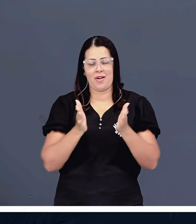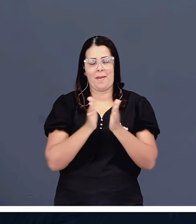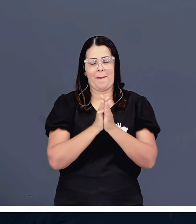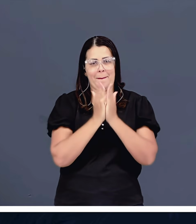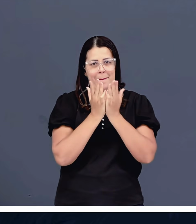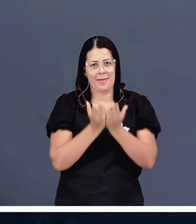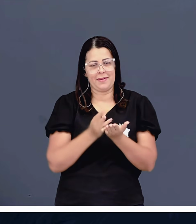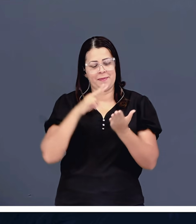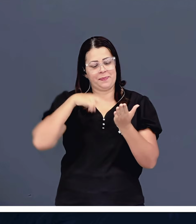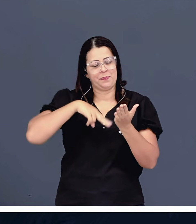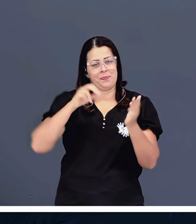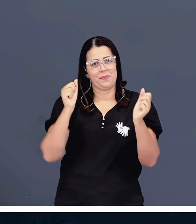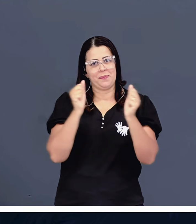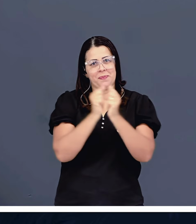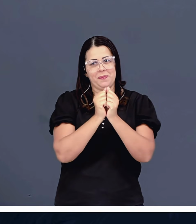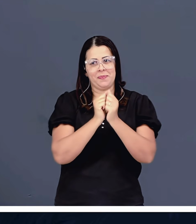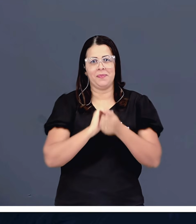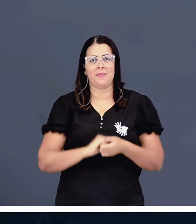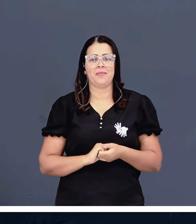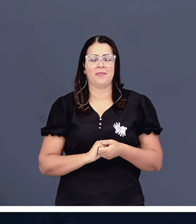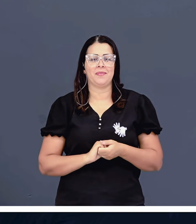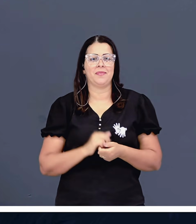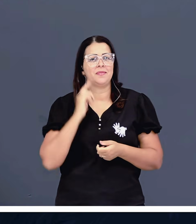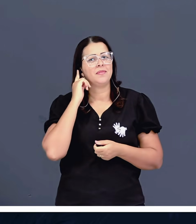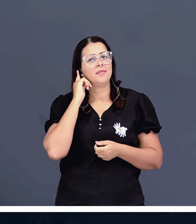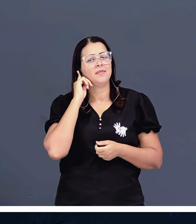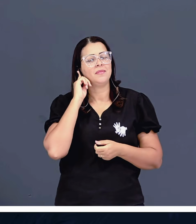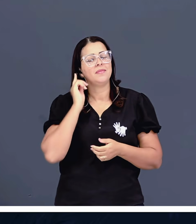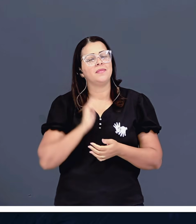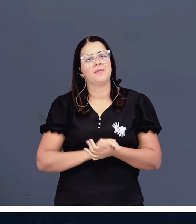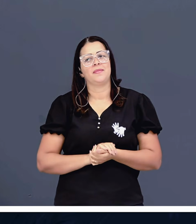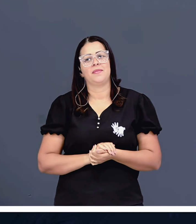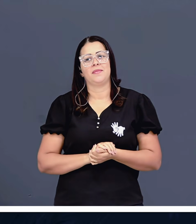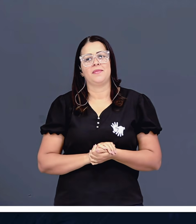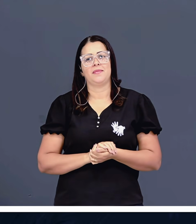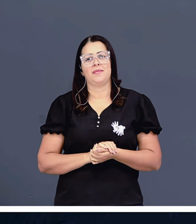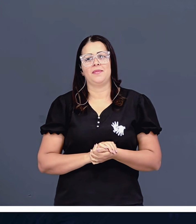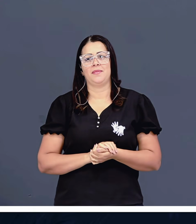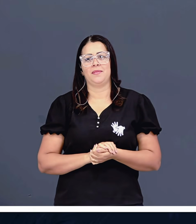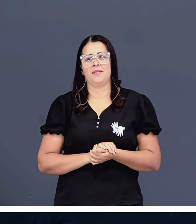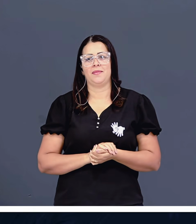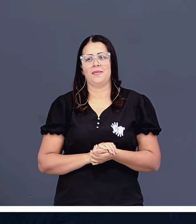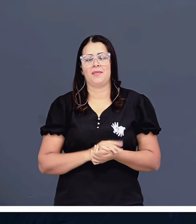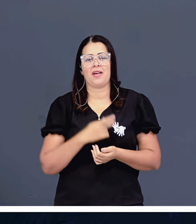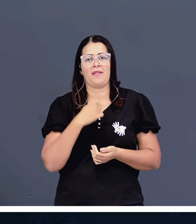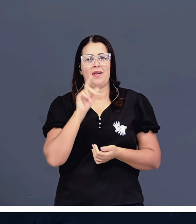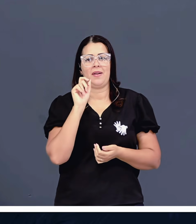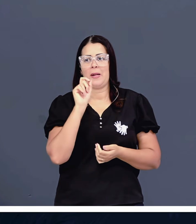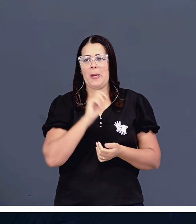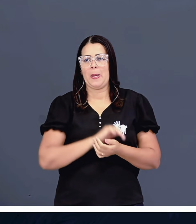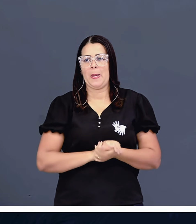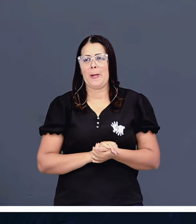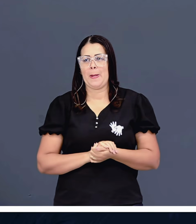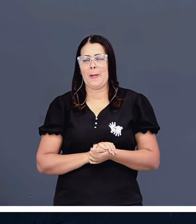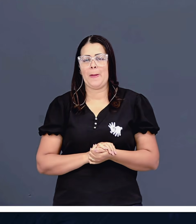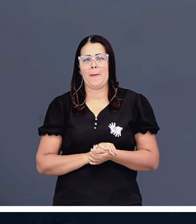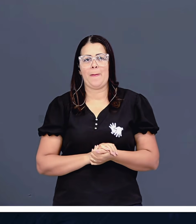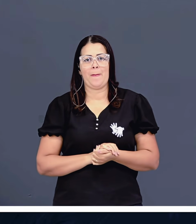ler juntos o que diz o Salmo primeiro. Diz assim: